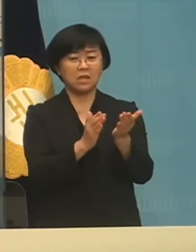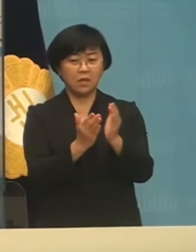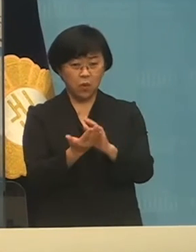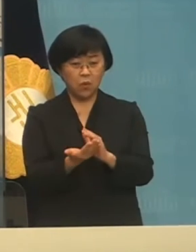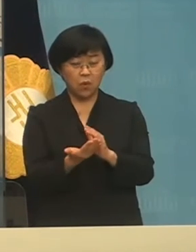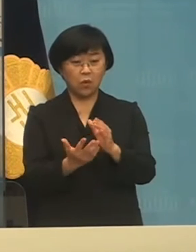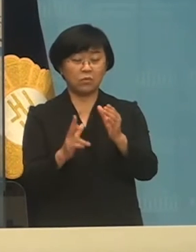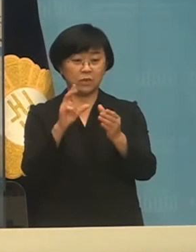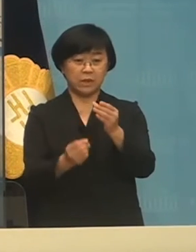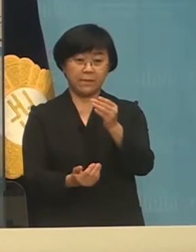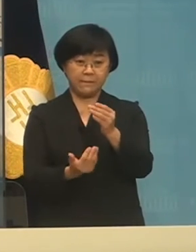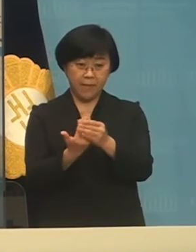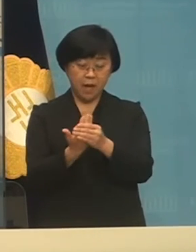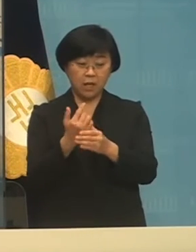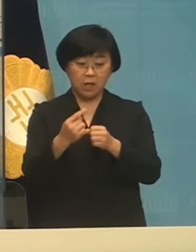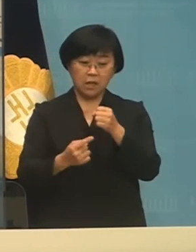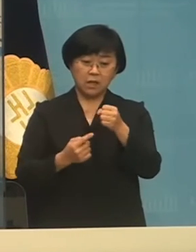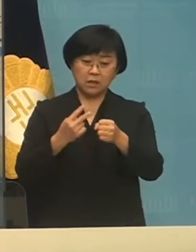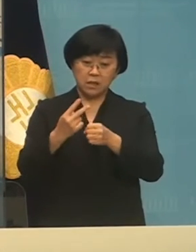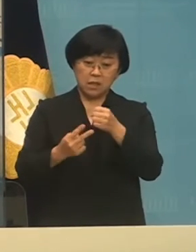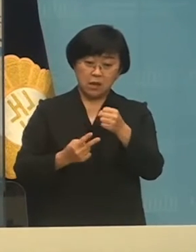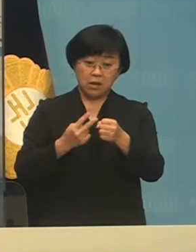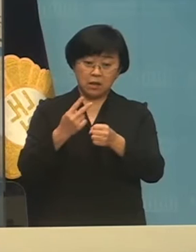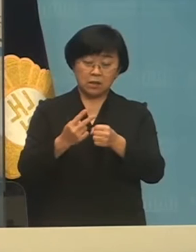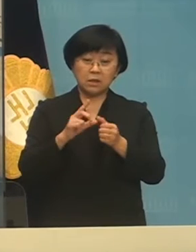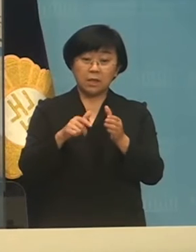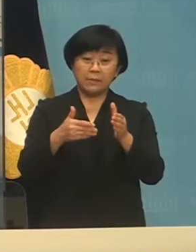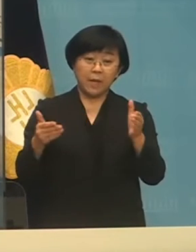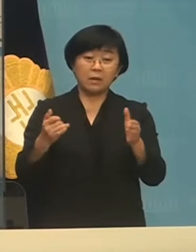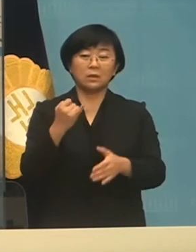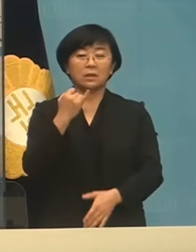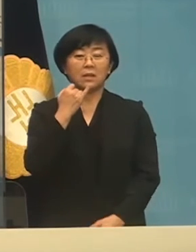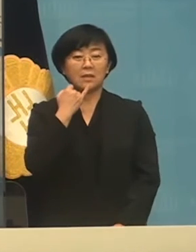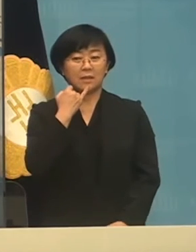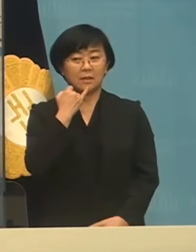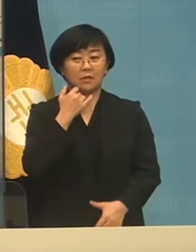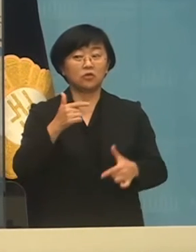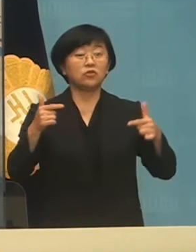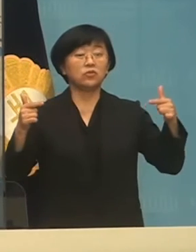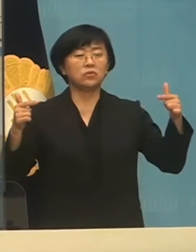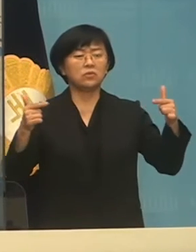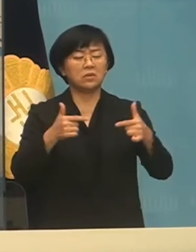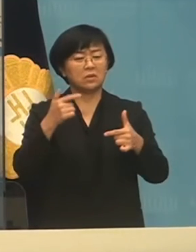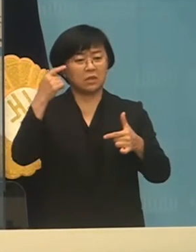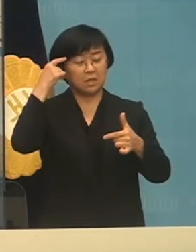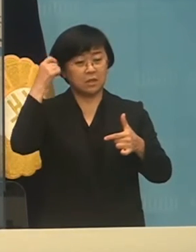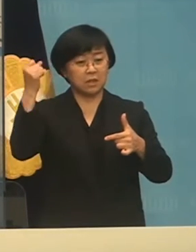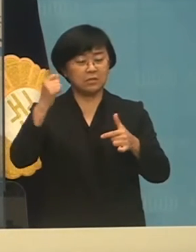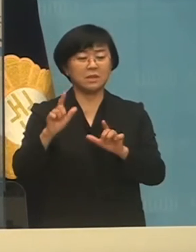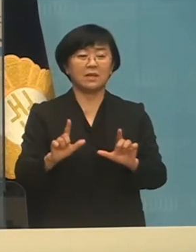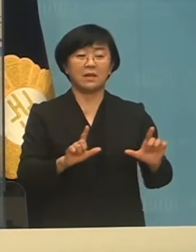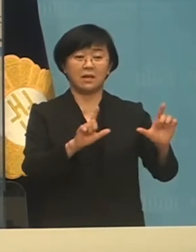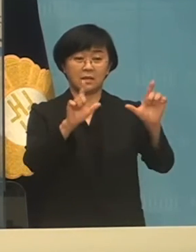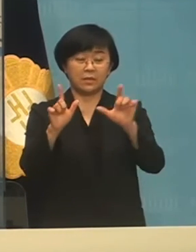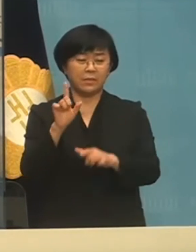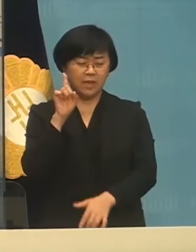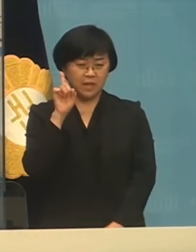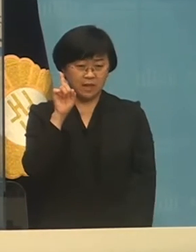트라우마가 1, 2년 정도 지나면 괜찮아지겠지, 나아지겠지 라는 생각을 하며 하루하루를